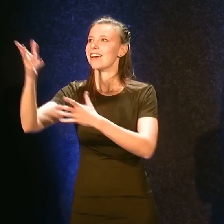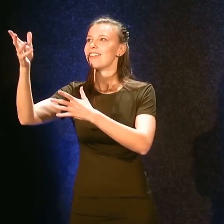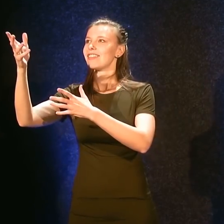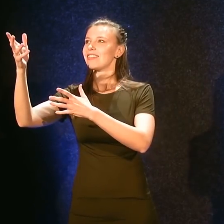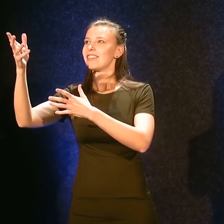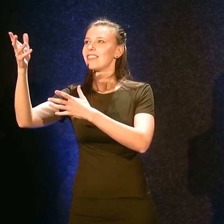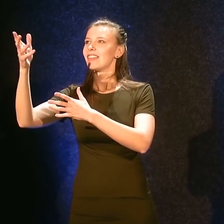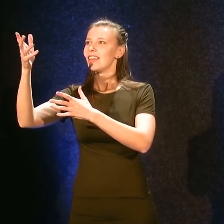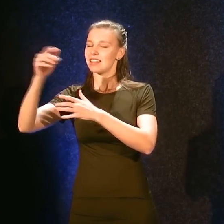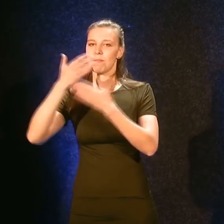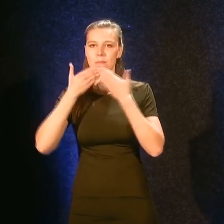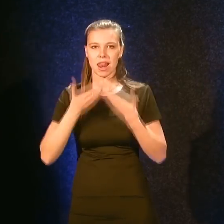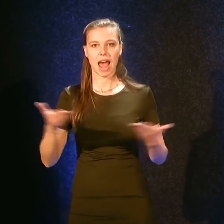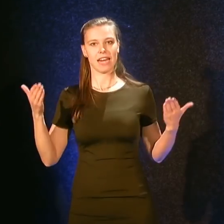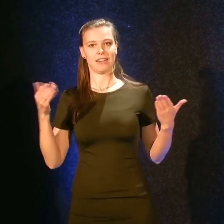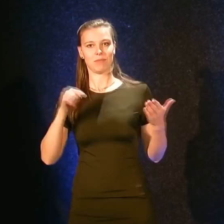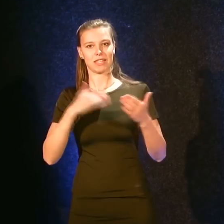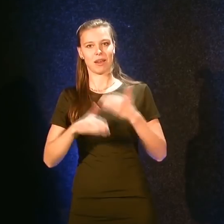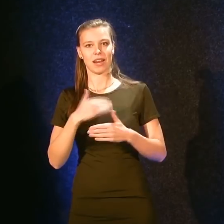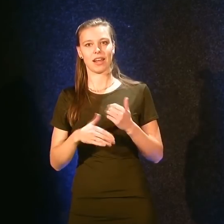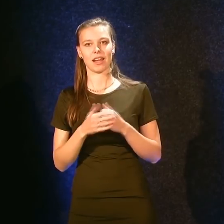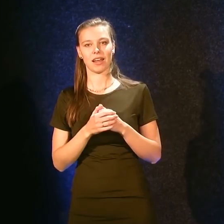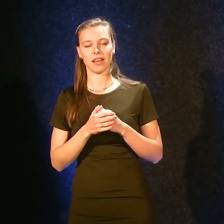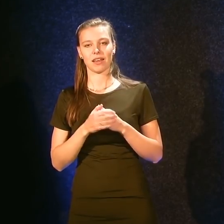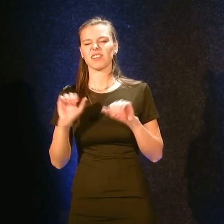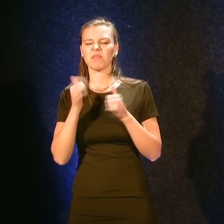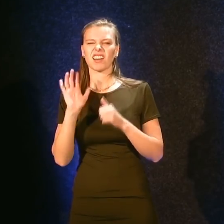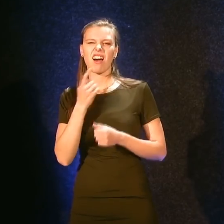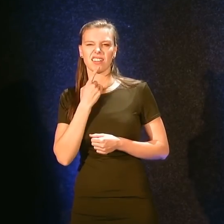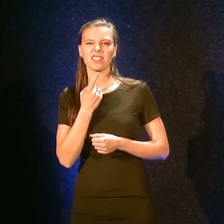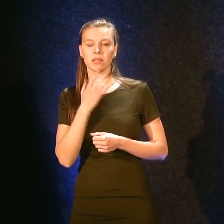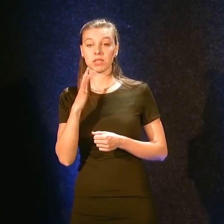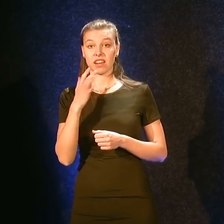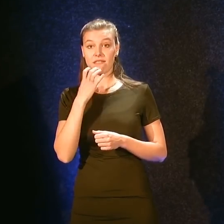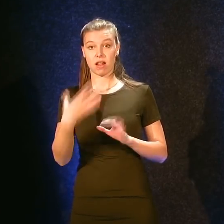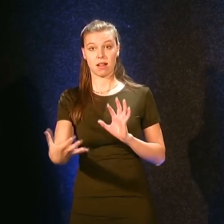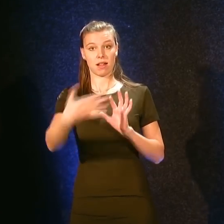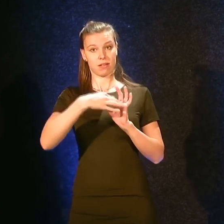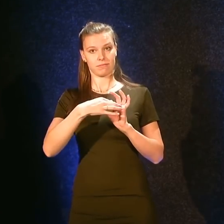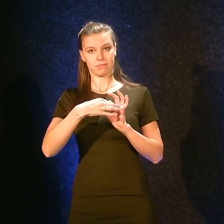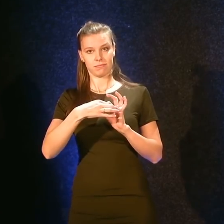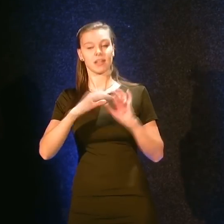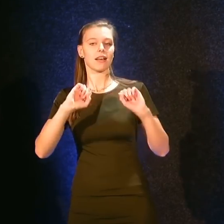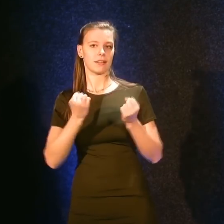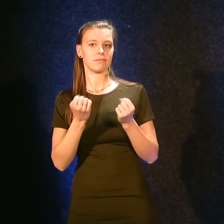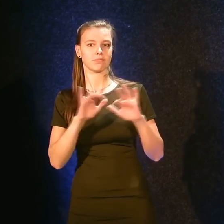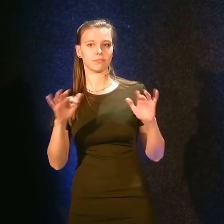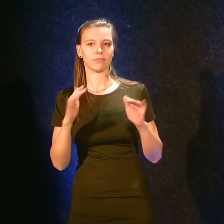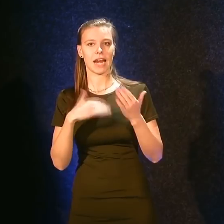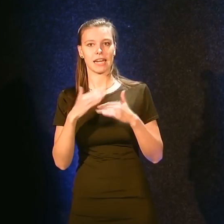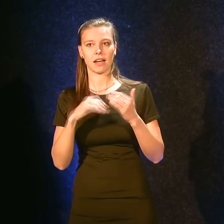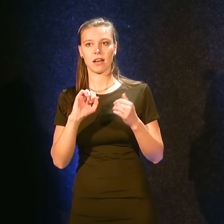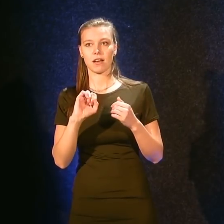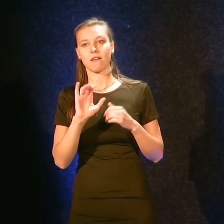om te belijden. Ik zei het al in het begin. Misschien wil je in contact komen met ons. Dat kan. Je kan natuurlijk